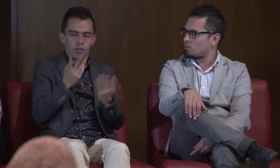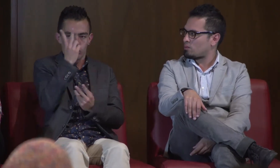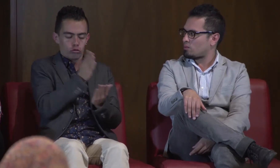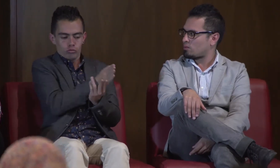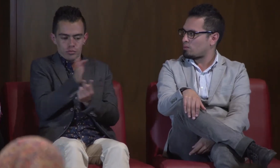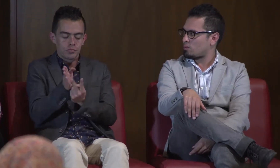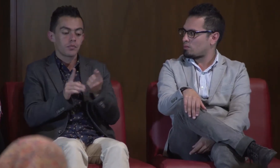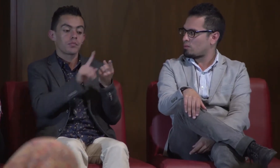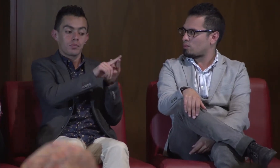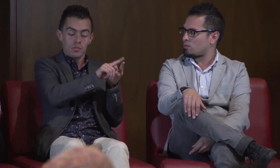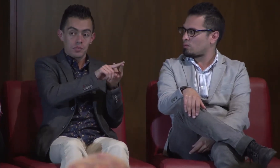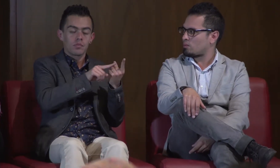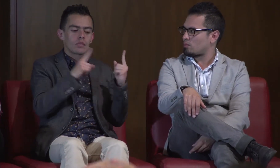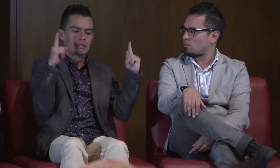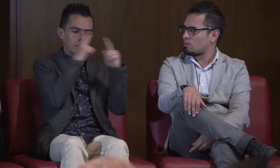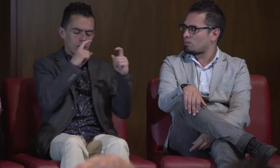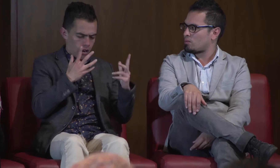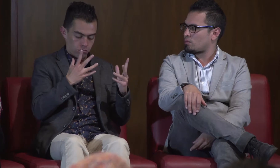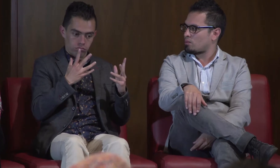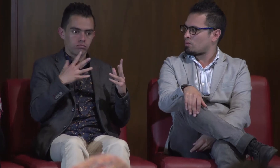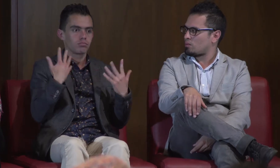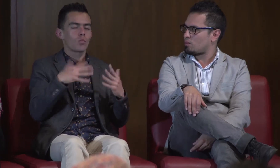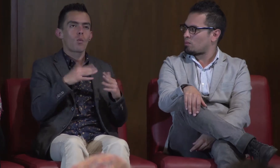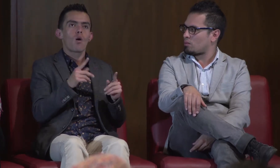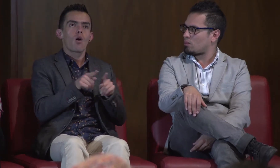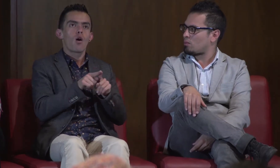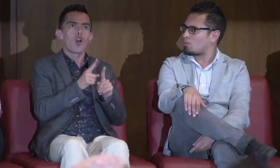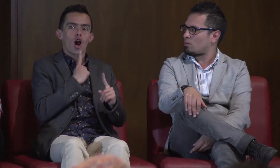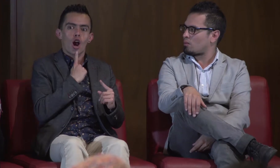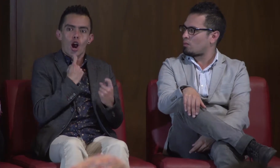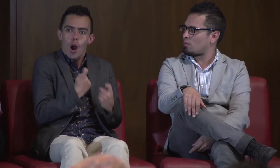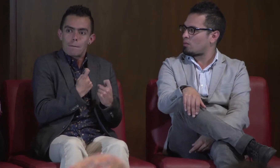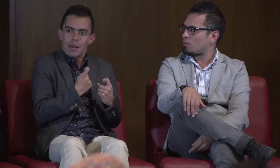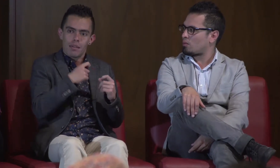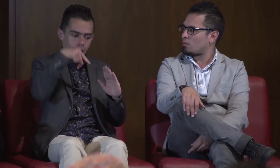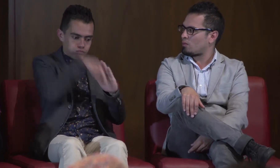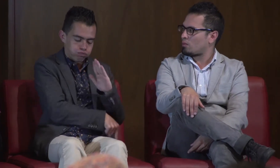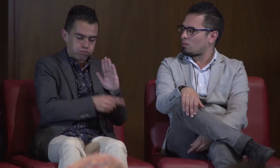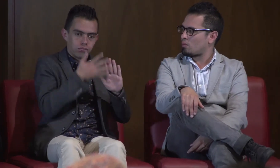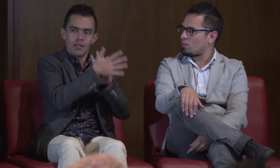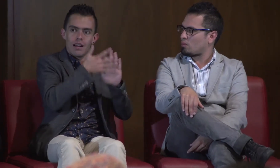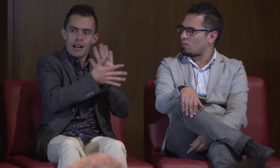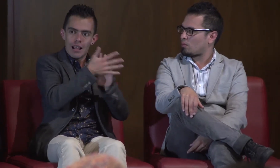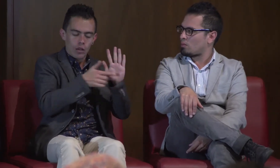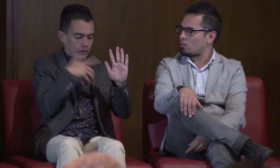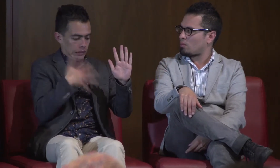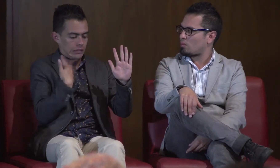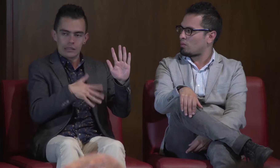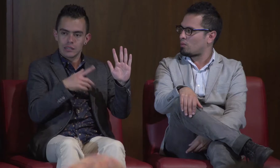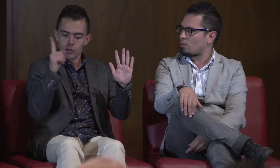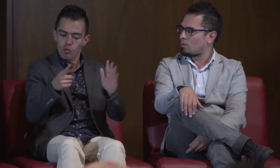y también nos generó muchas reflexiones, en particular dos. Por un lado, inicialmente fue analizar